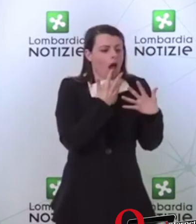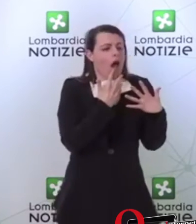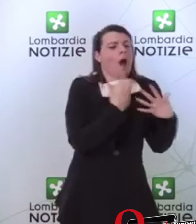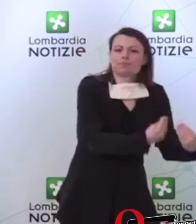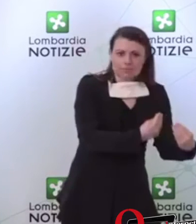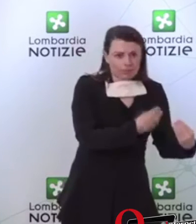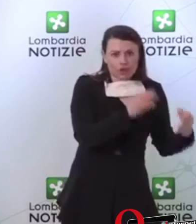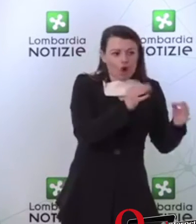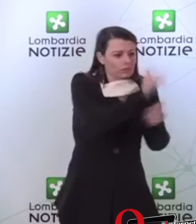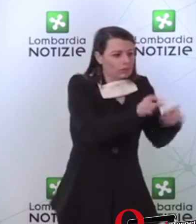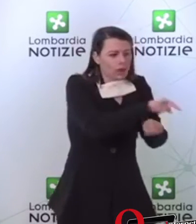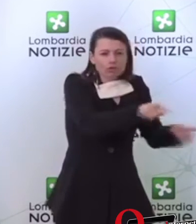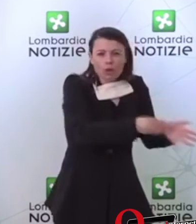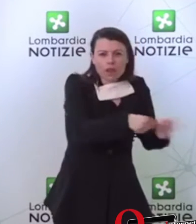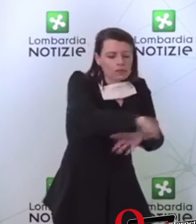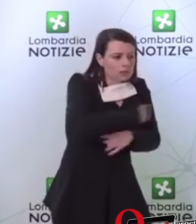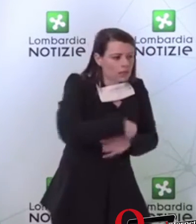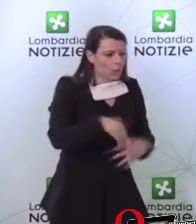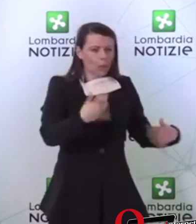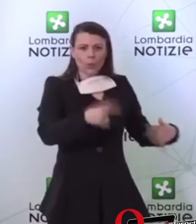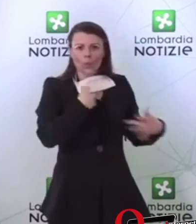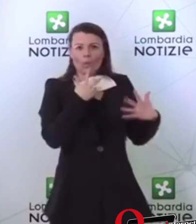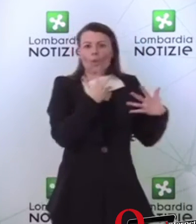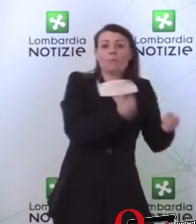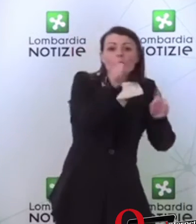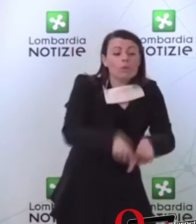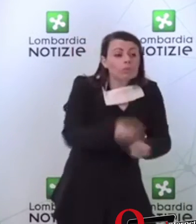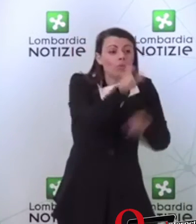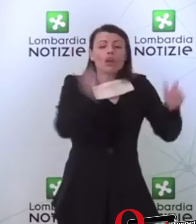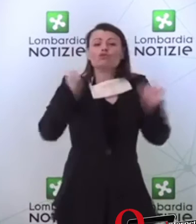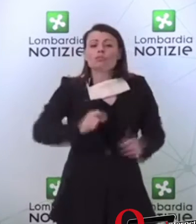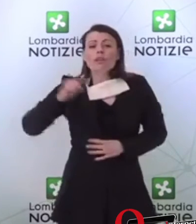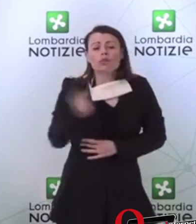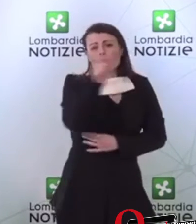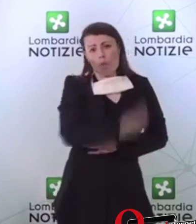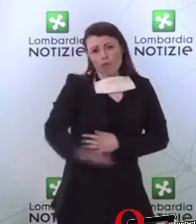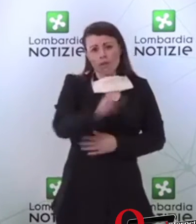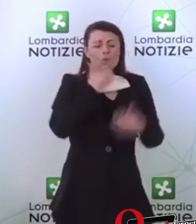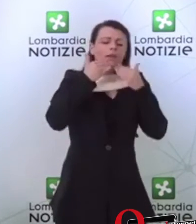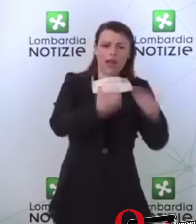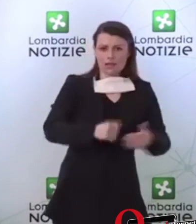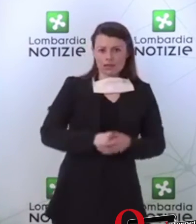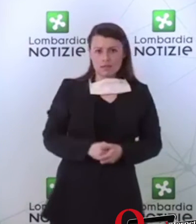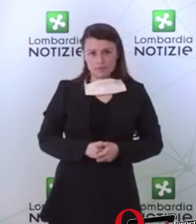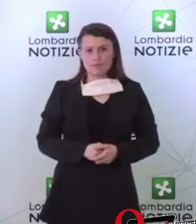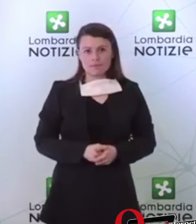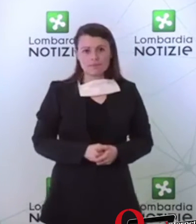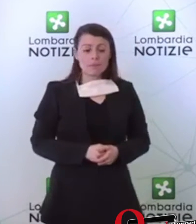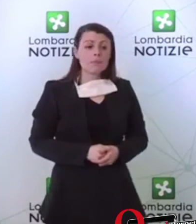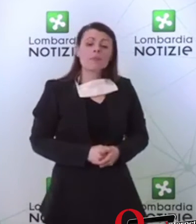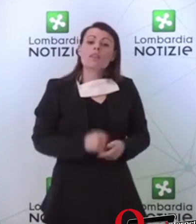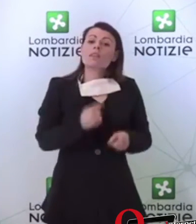erano presenti e per tutti i cittadini di Lombardia. Grazie. Grazie anche, devo dire,